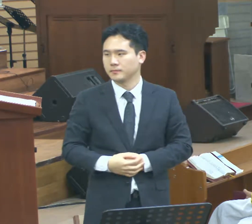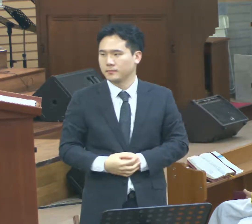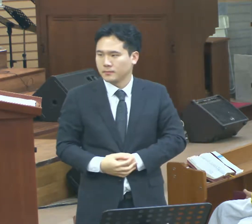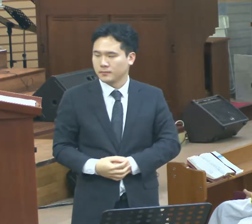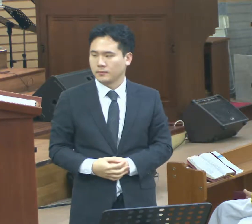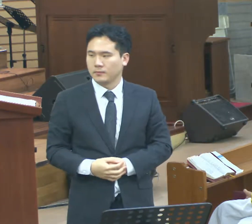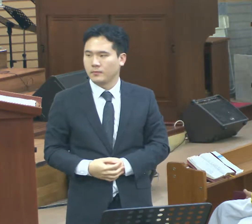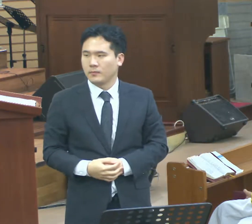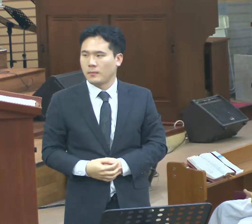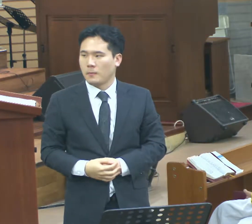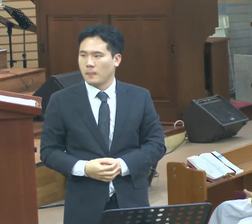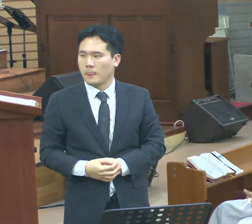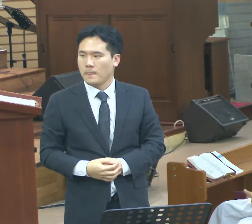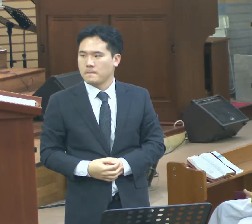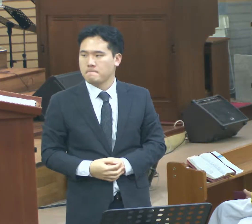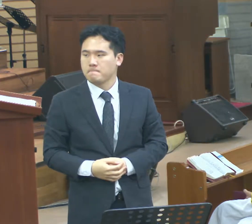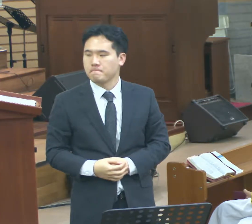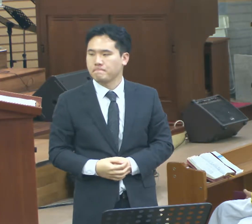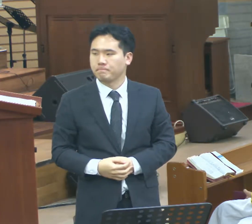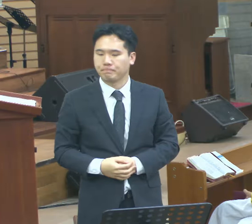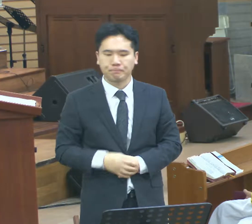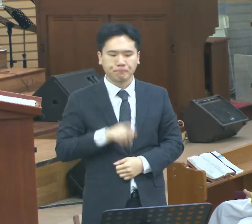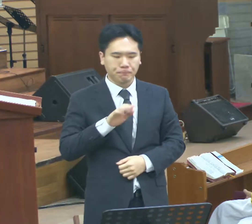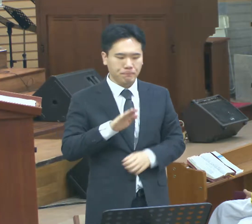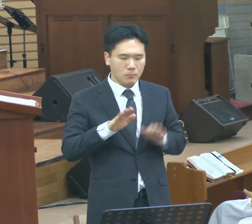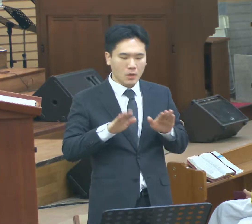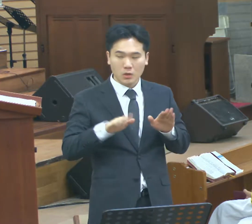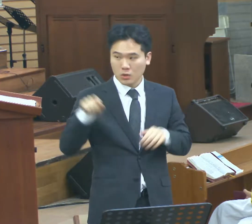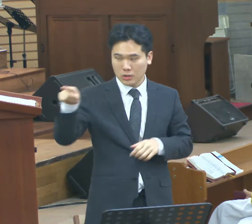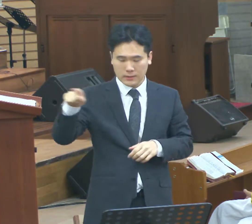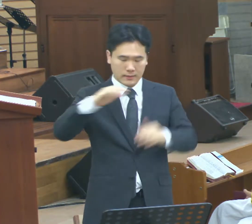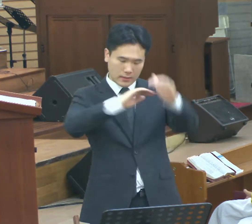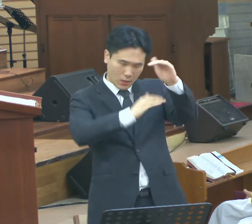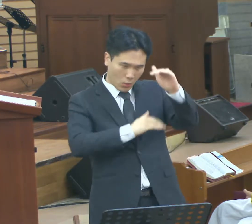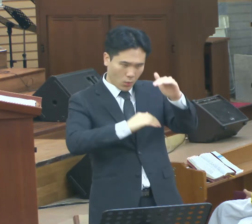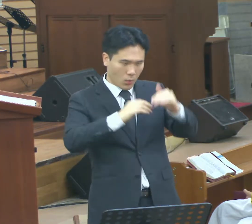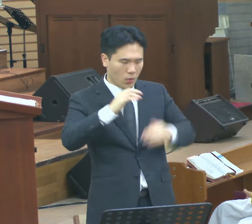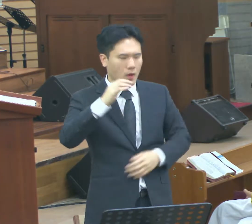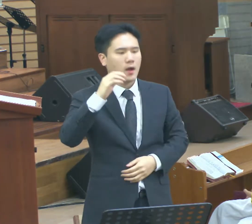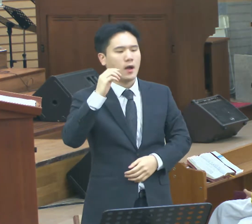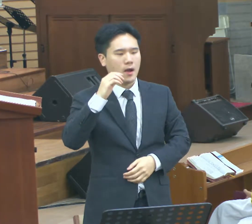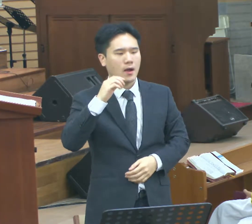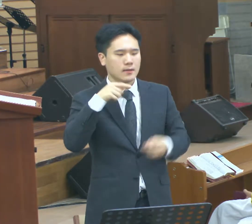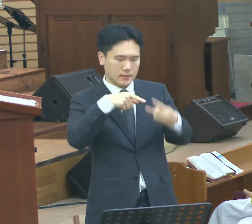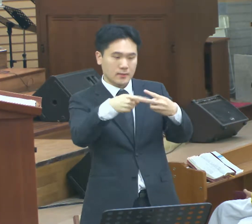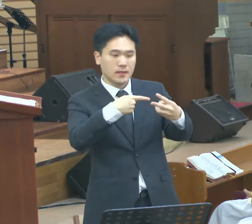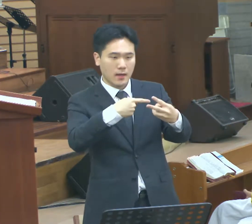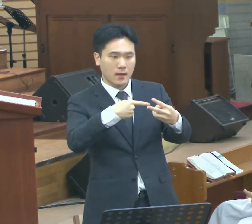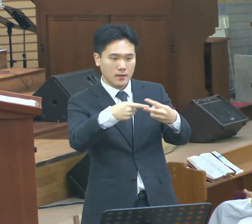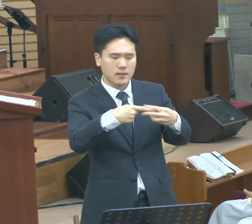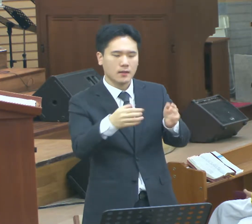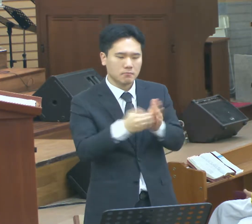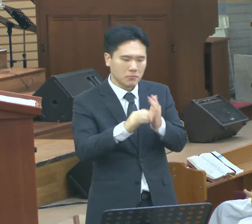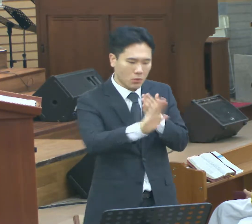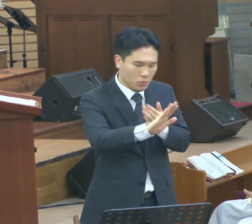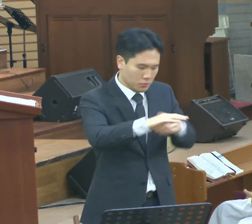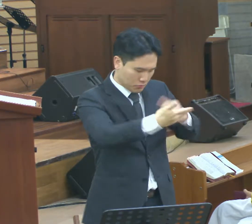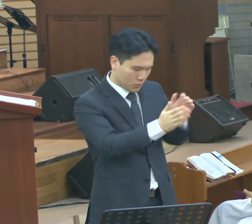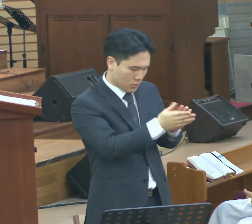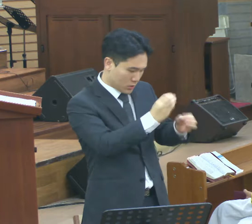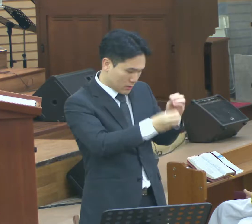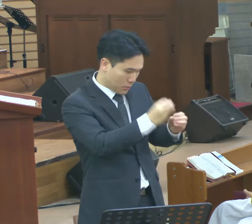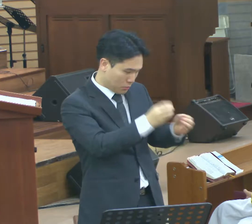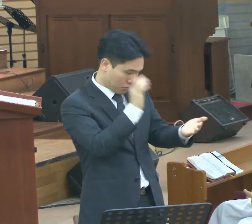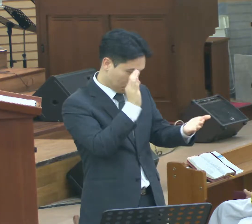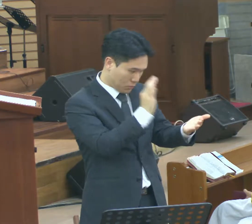거예요. 근데 이 이론을 가지고 이 시를 볼 때는 전혀 다른 감각에서